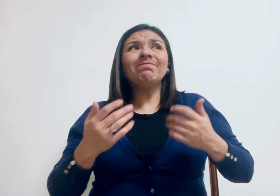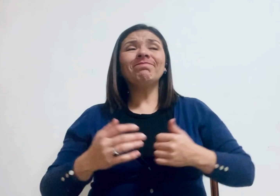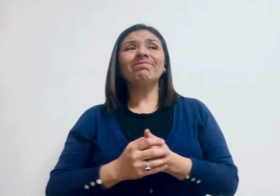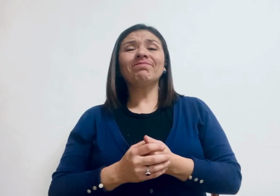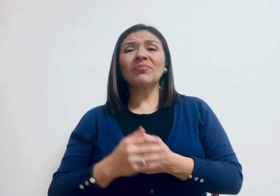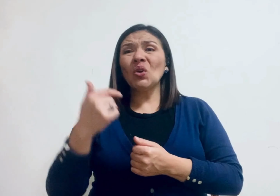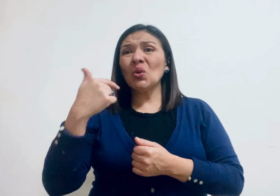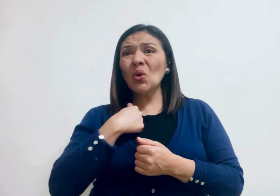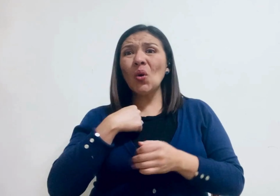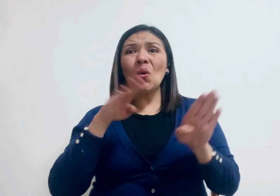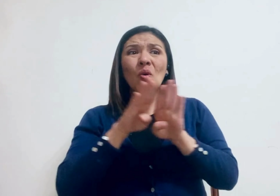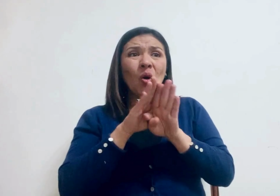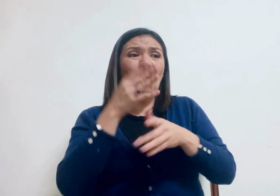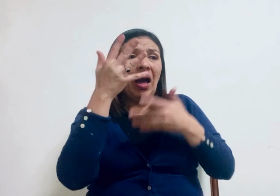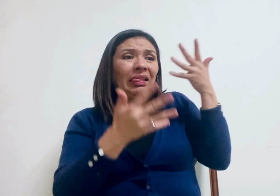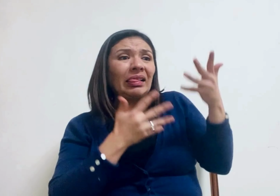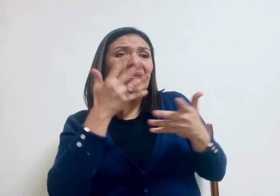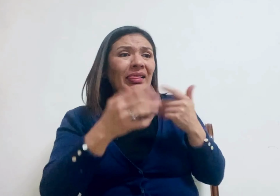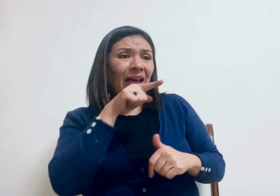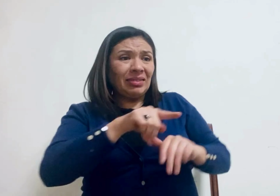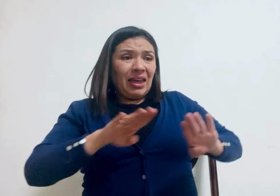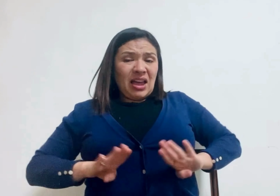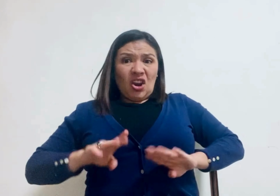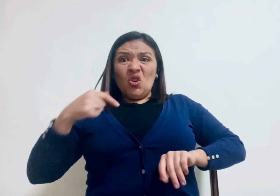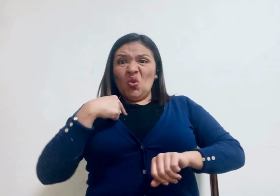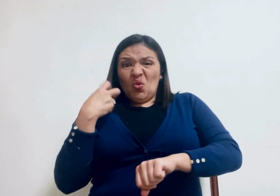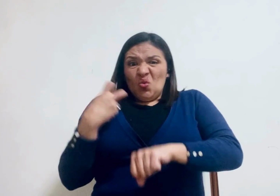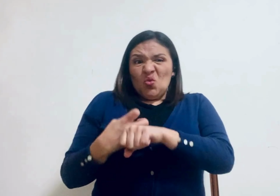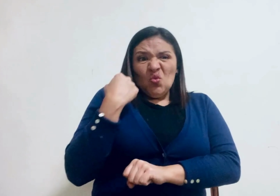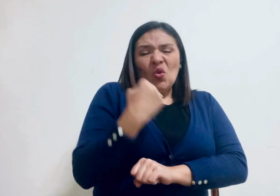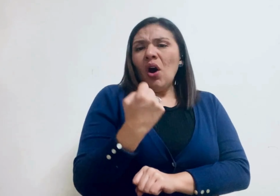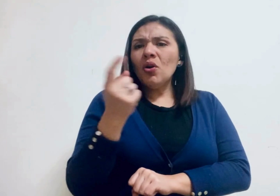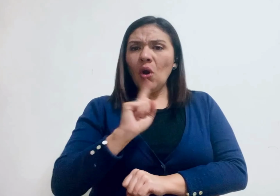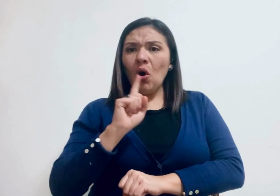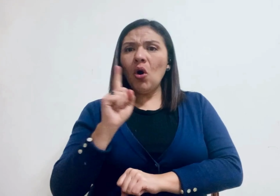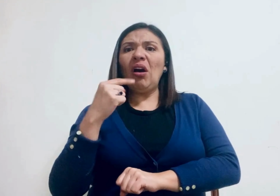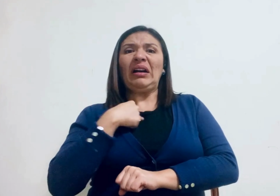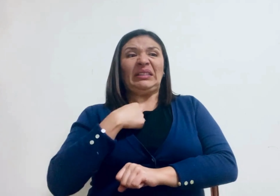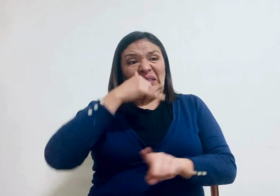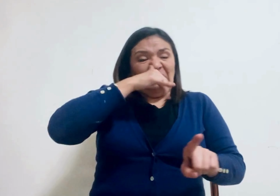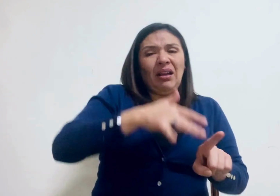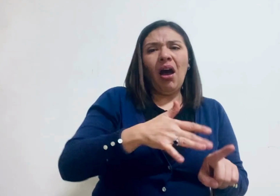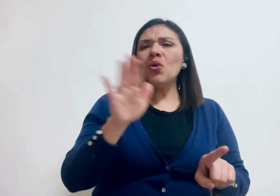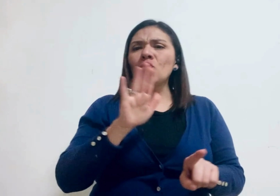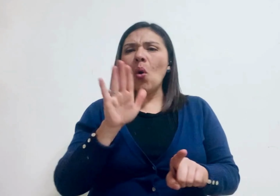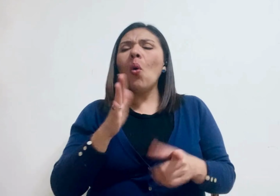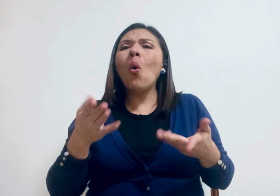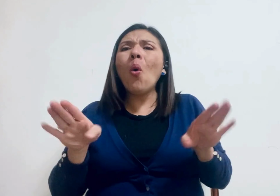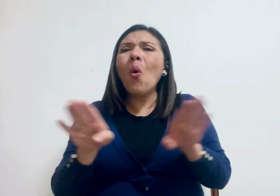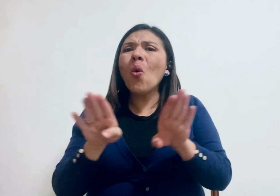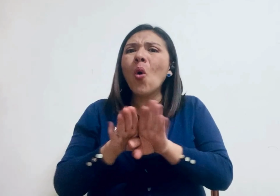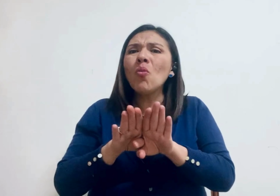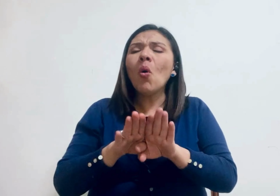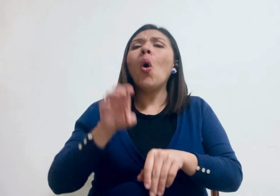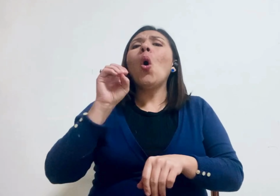¿Cómo puedo lidiar con su carácter sin ser yo tan dura y lastimarla, pero tampoco sin